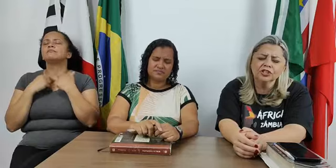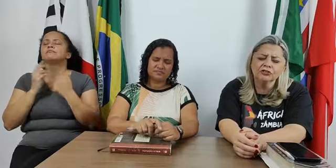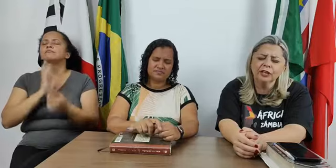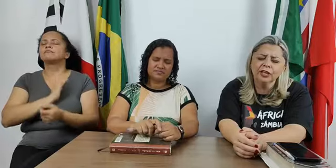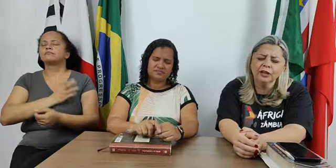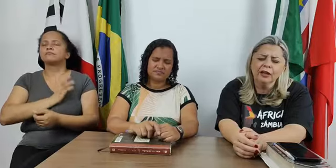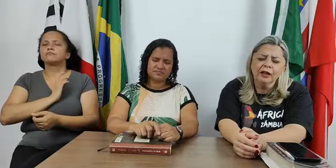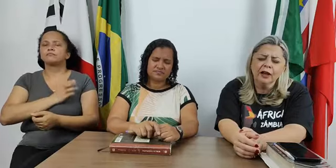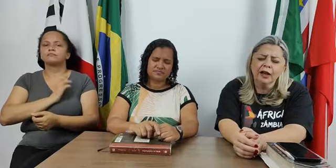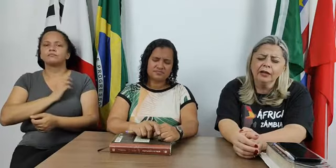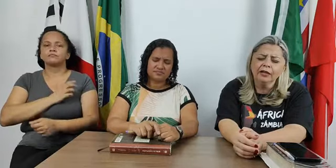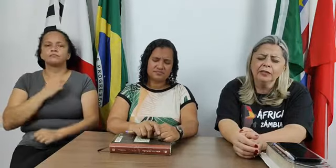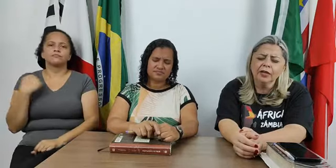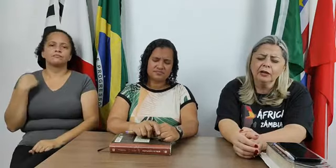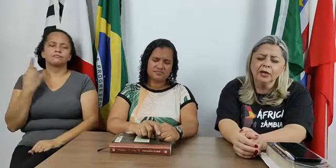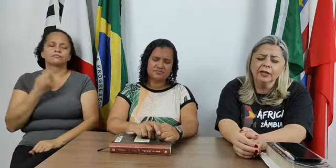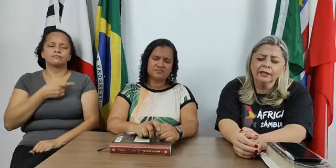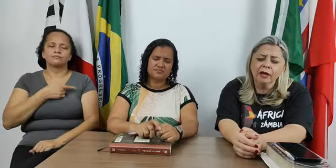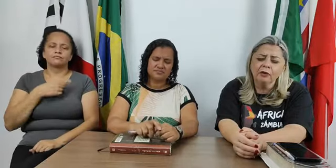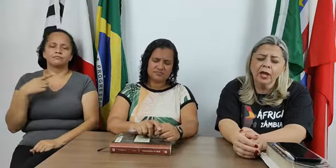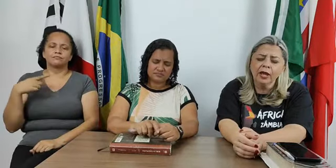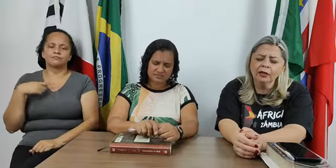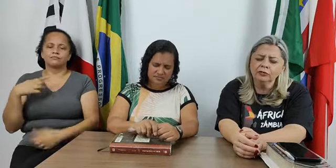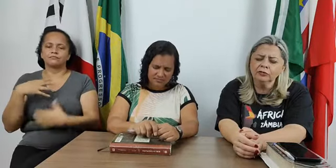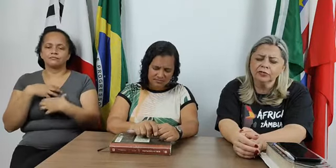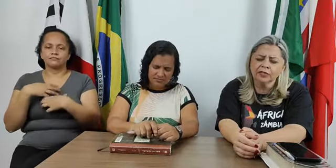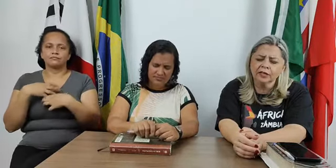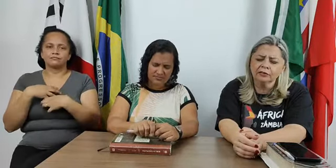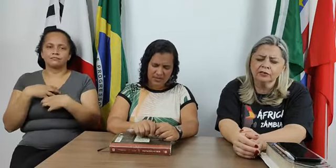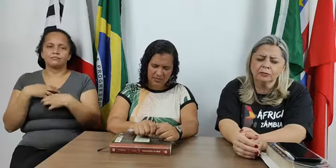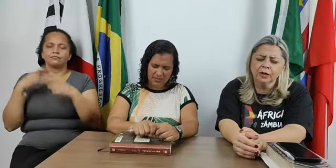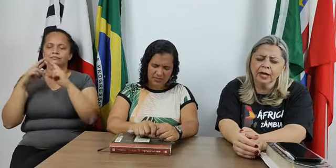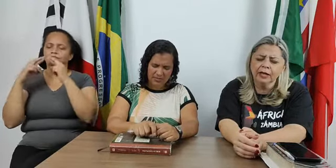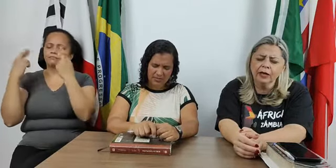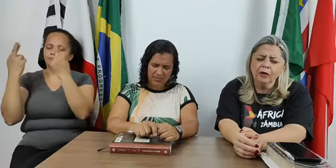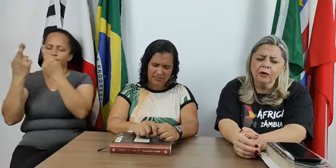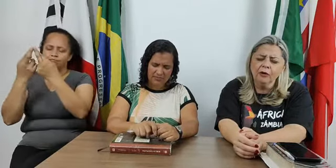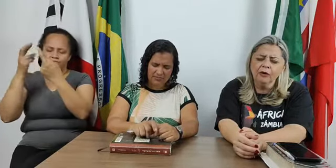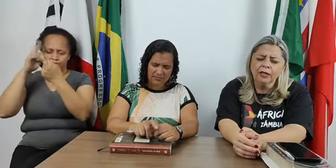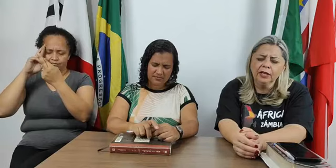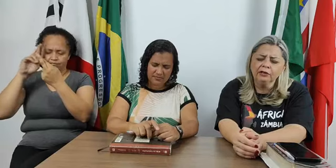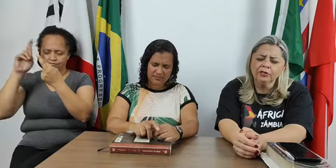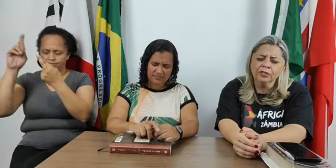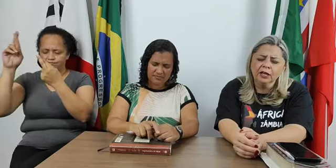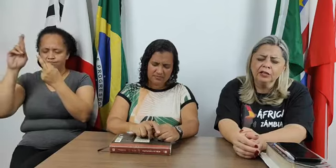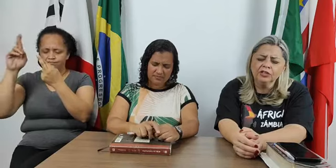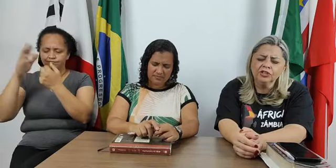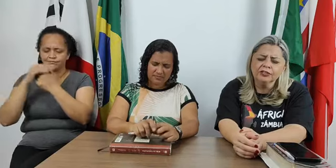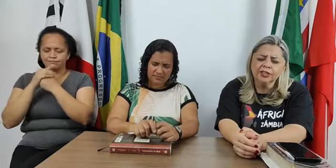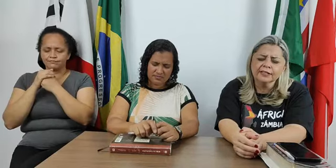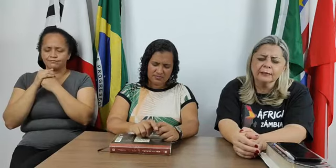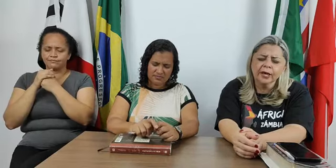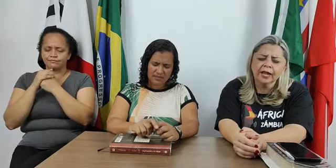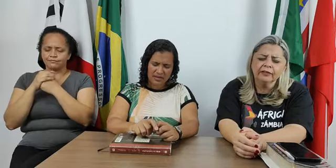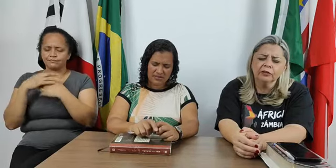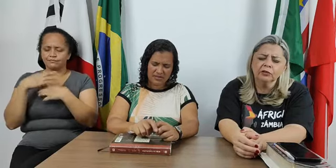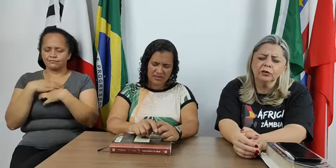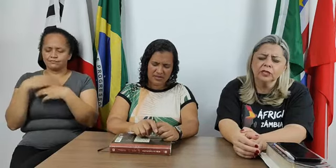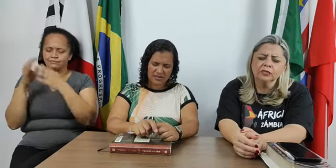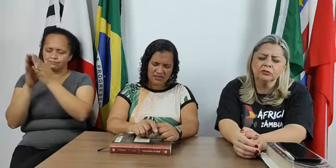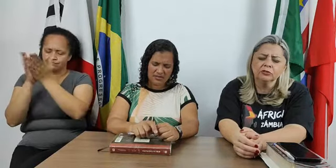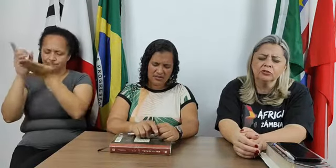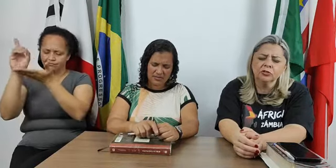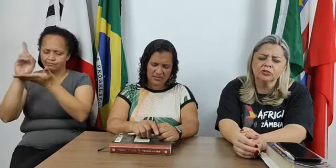que a gente venha herdar o reino dos céus, ó Pai. Oh Deus, testifica essa palavra